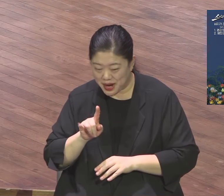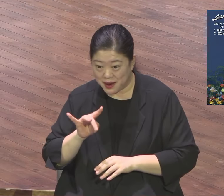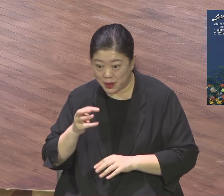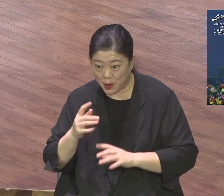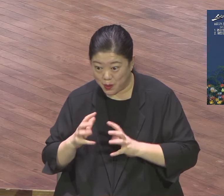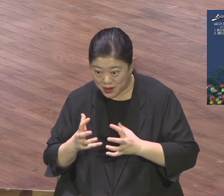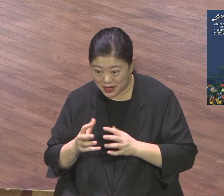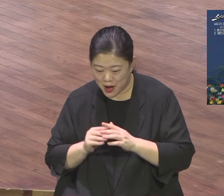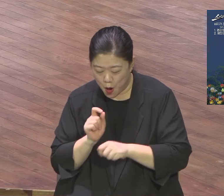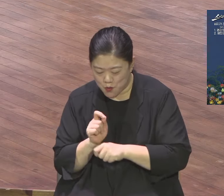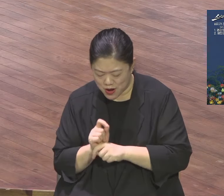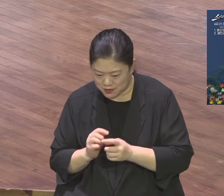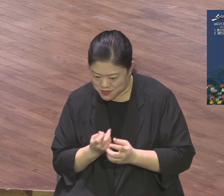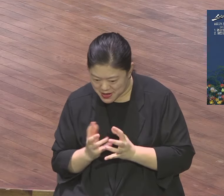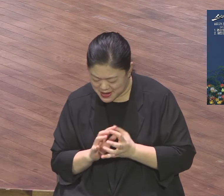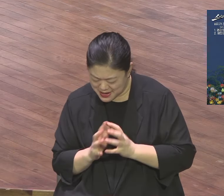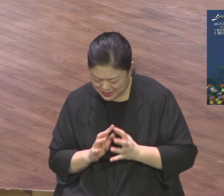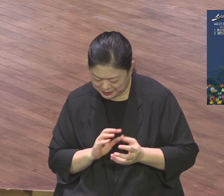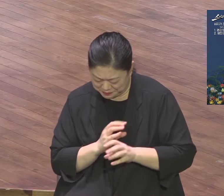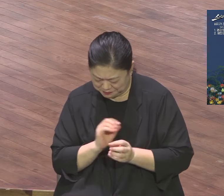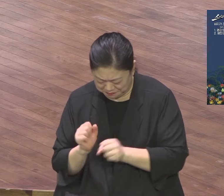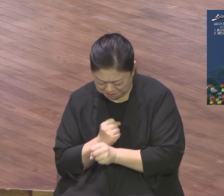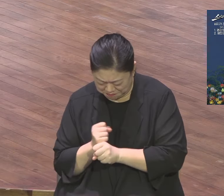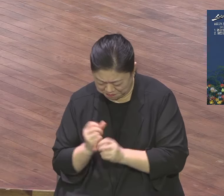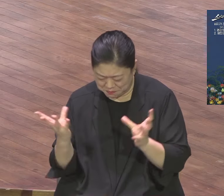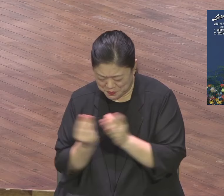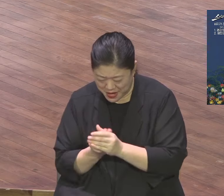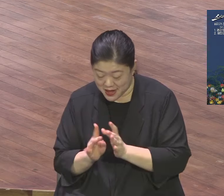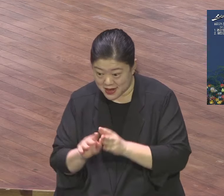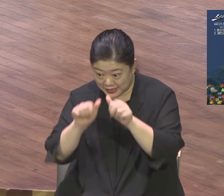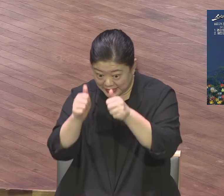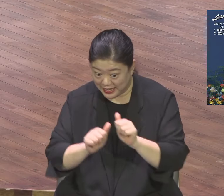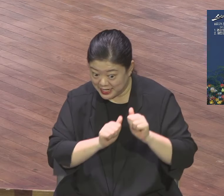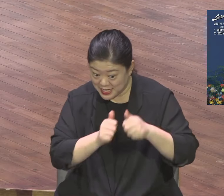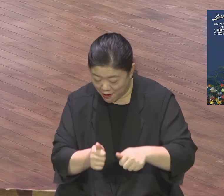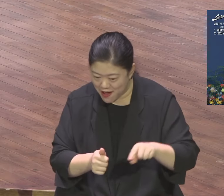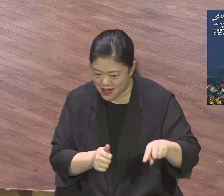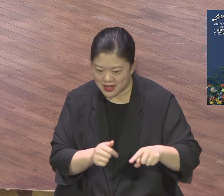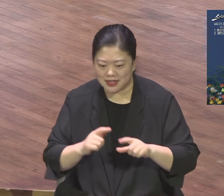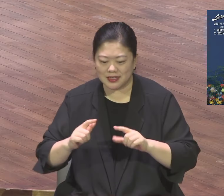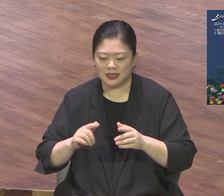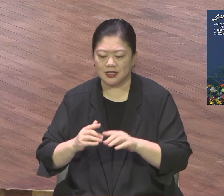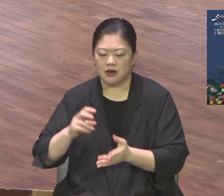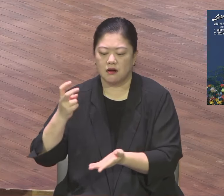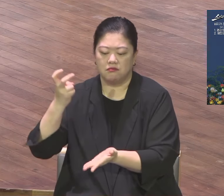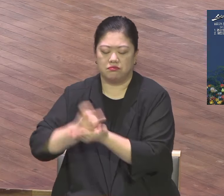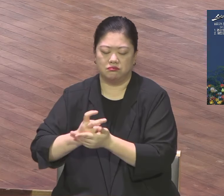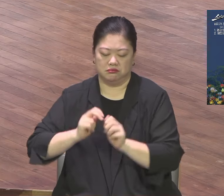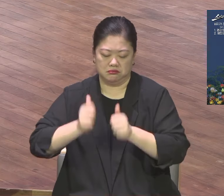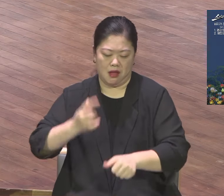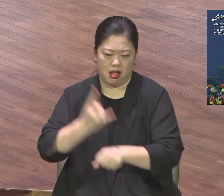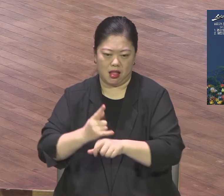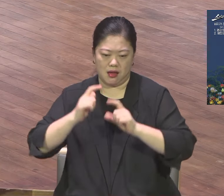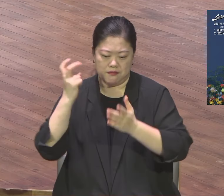선포가 되었습니다. 그런데 사드락 메삭 아벤느고가 신상 앞에 절을 했습니다.